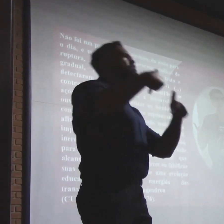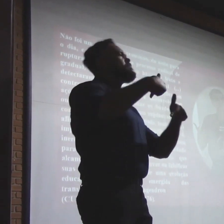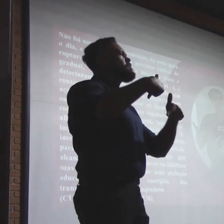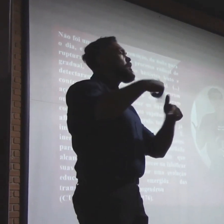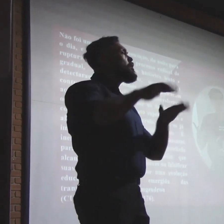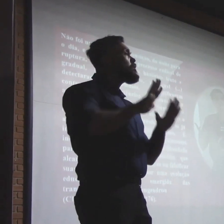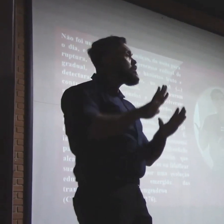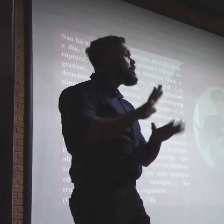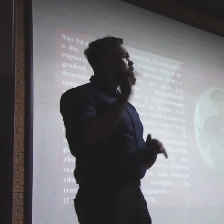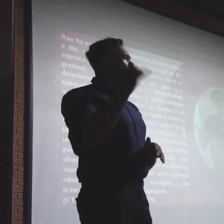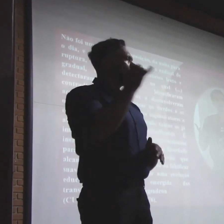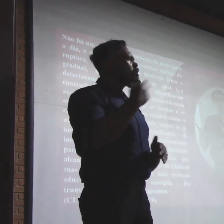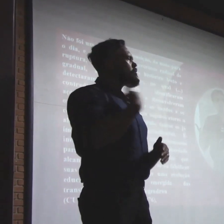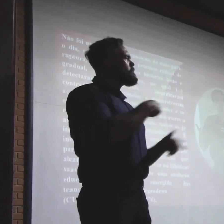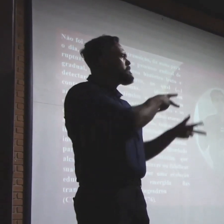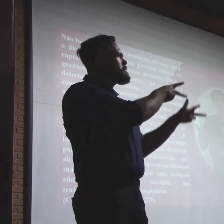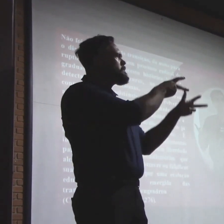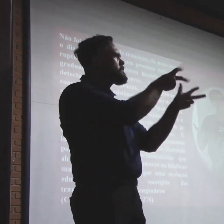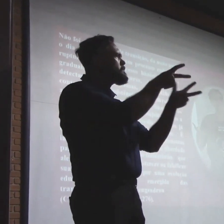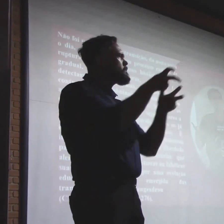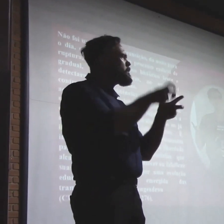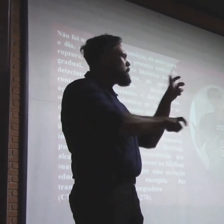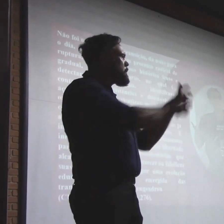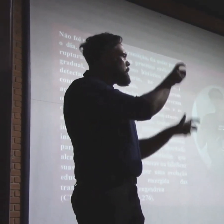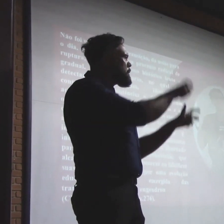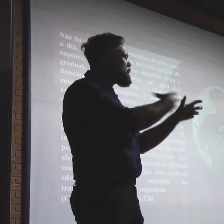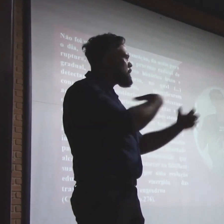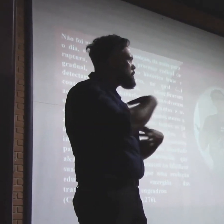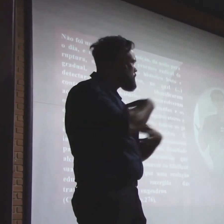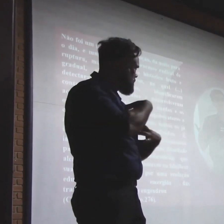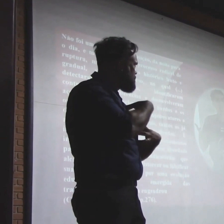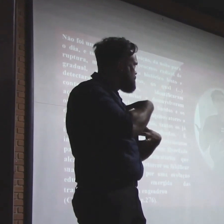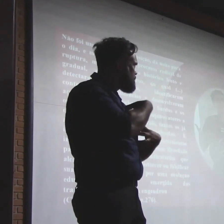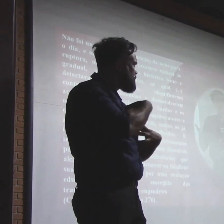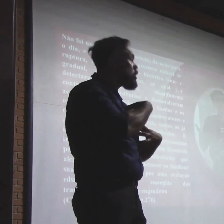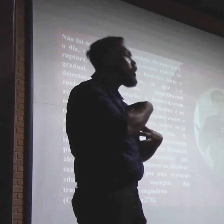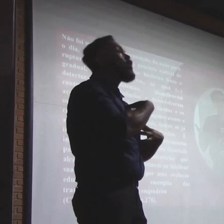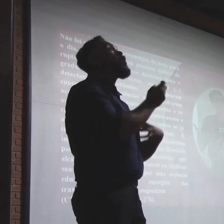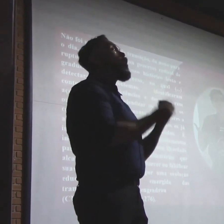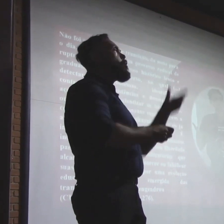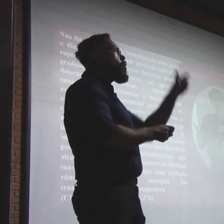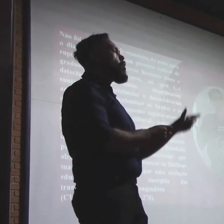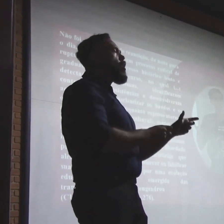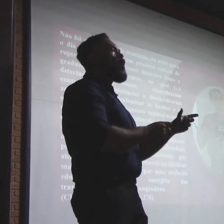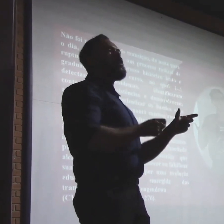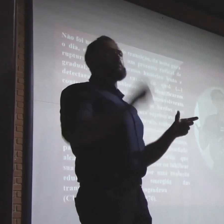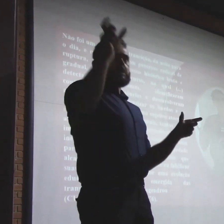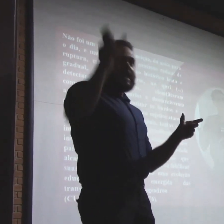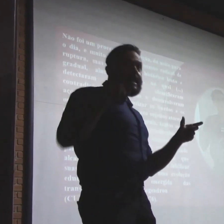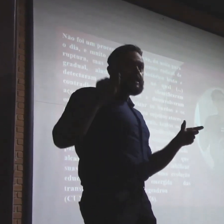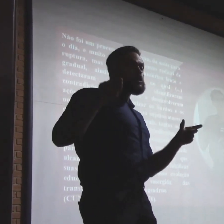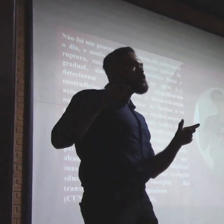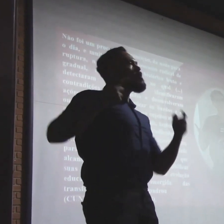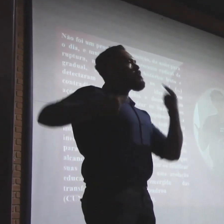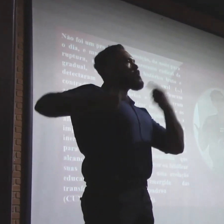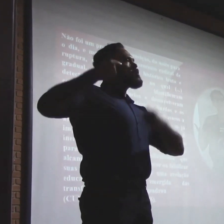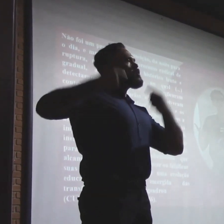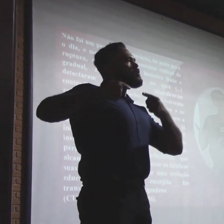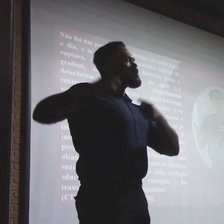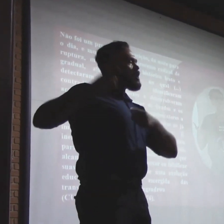importante observar aqui comportamentos inerentes do ser político surdo, com liberdade para produzir